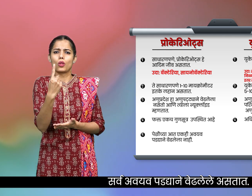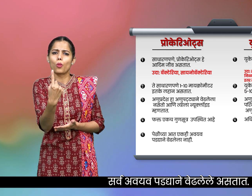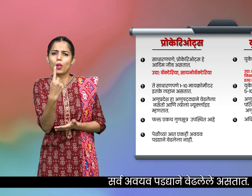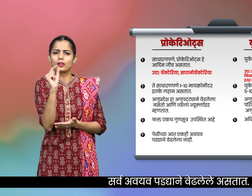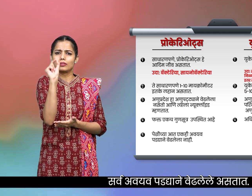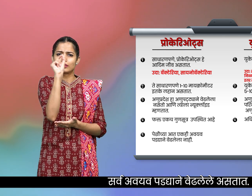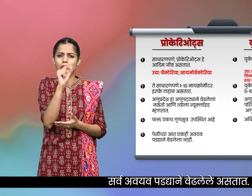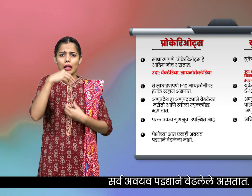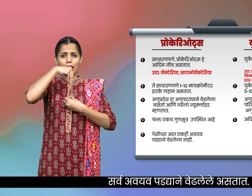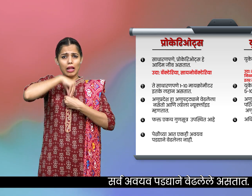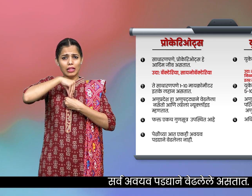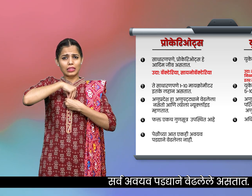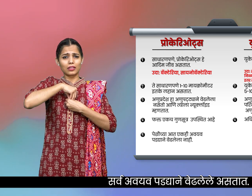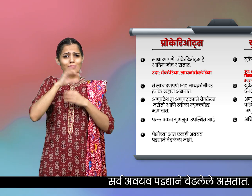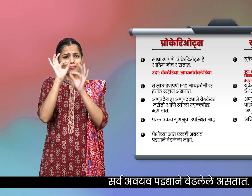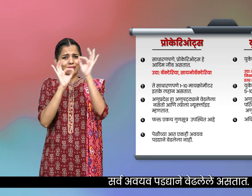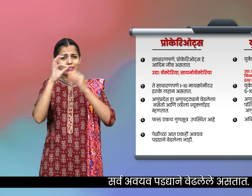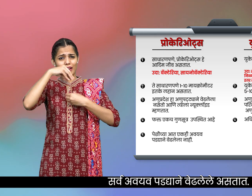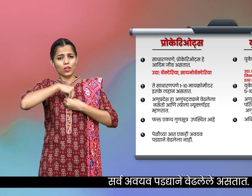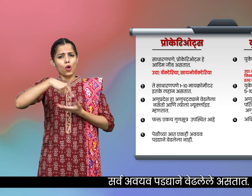सर्व अवयव पडद्याने वेढलेले असतात.